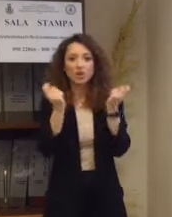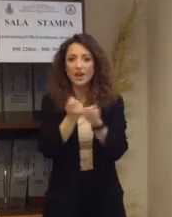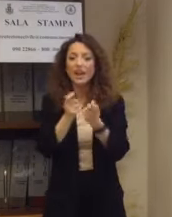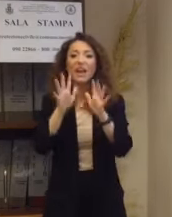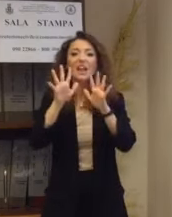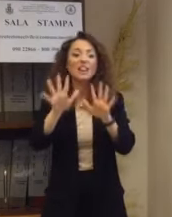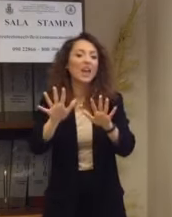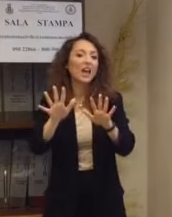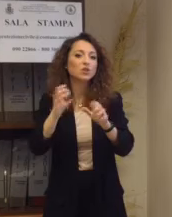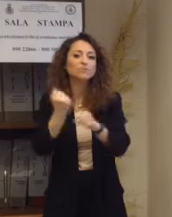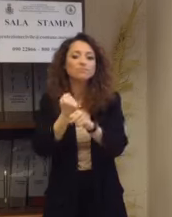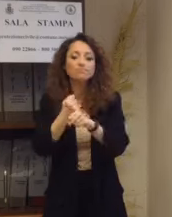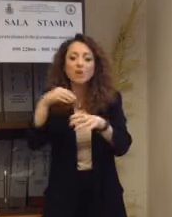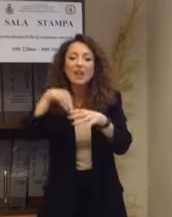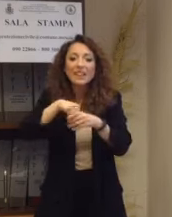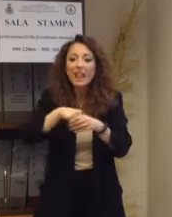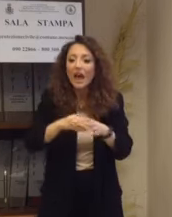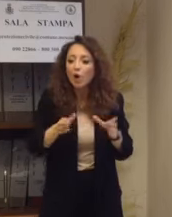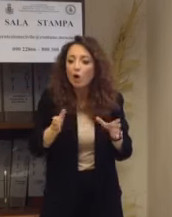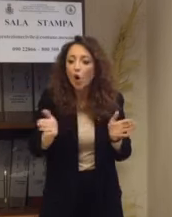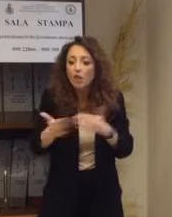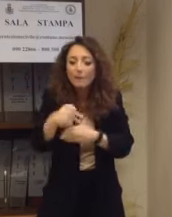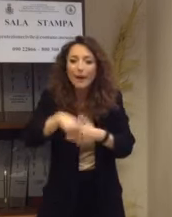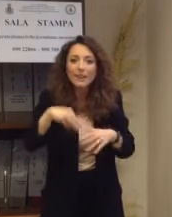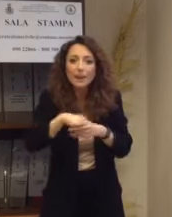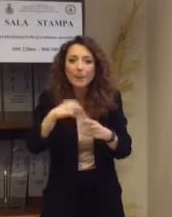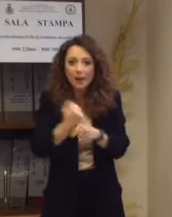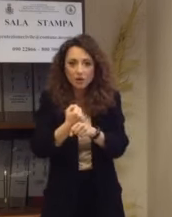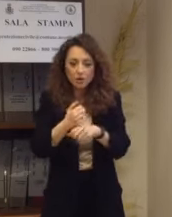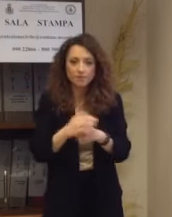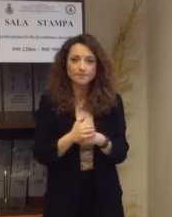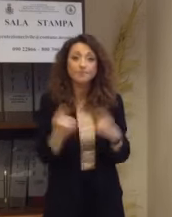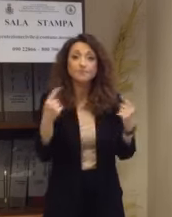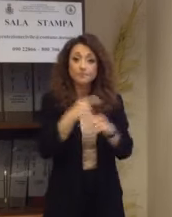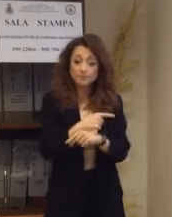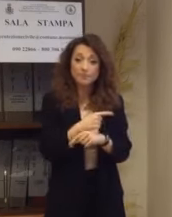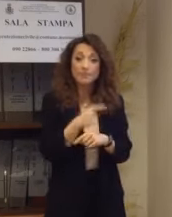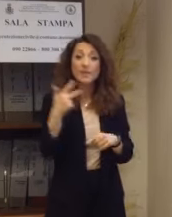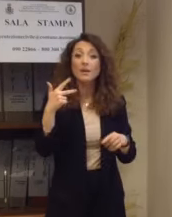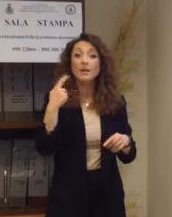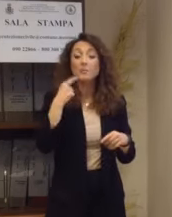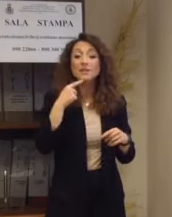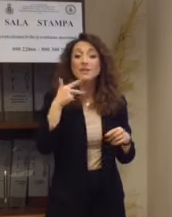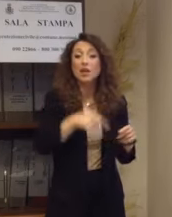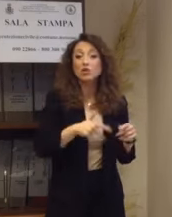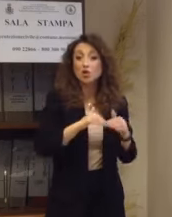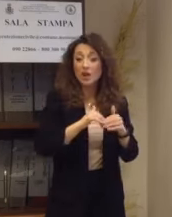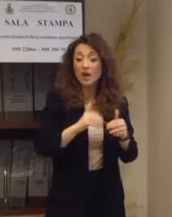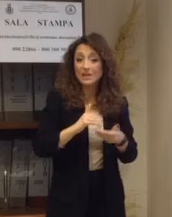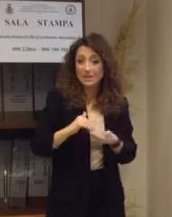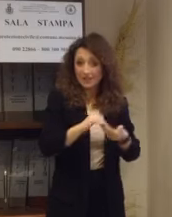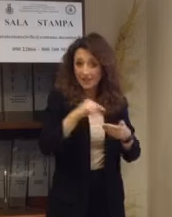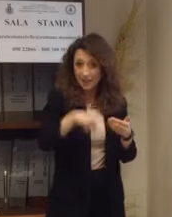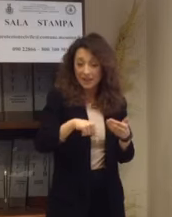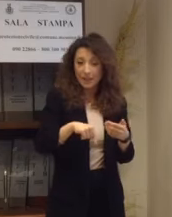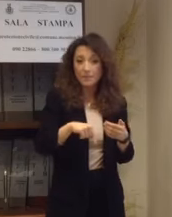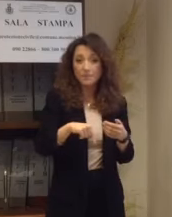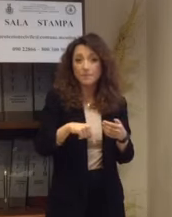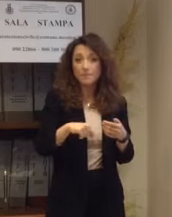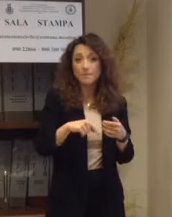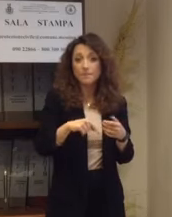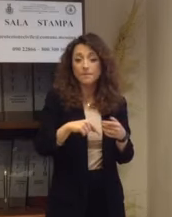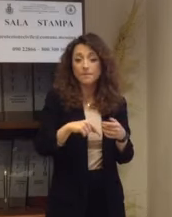attività interna del Dipartimento. Sono invece state gestite dalla Messina Social City verso vari soggetti le consegne per